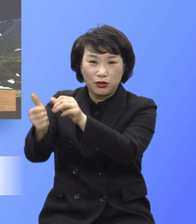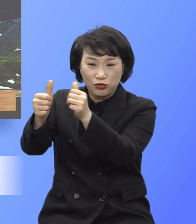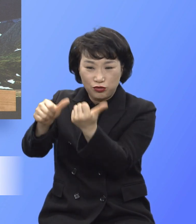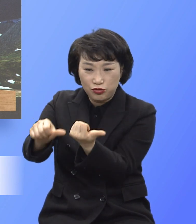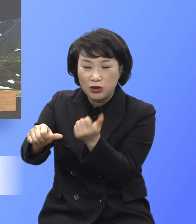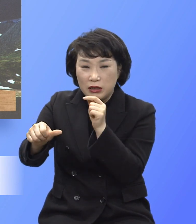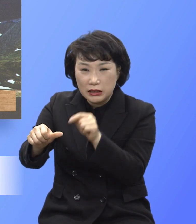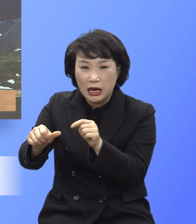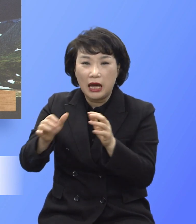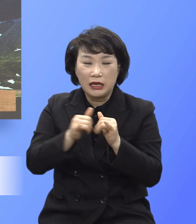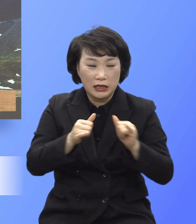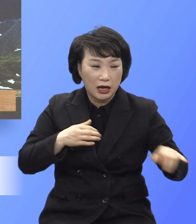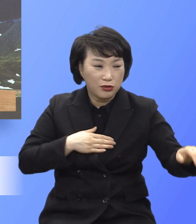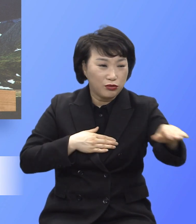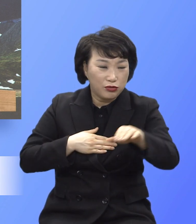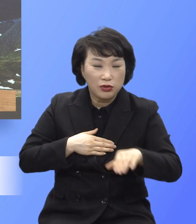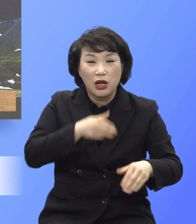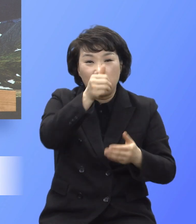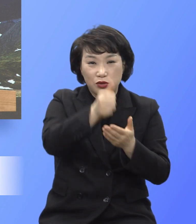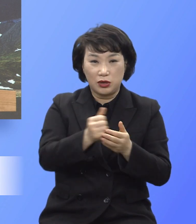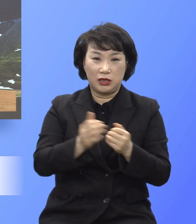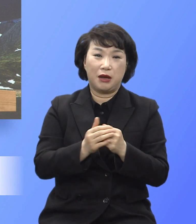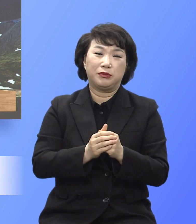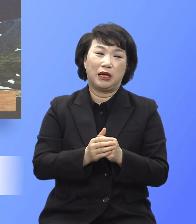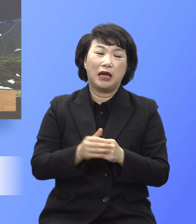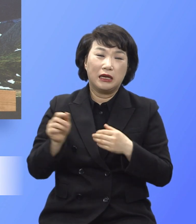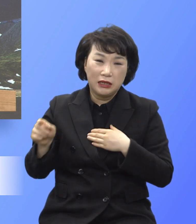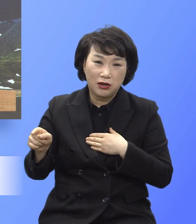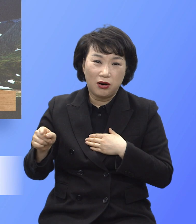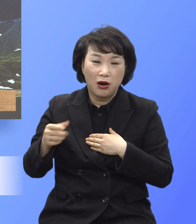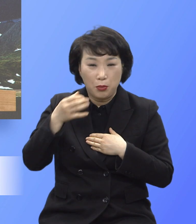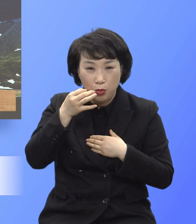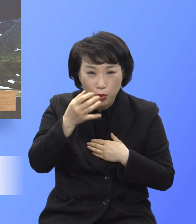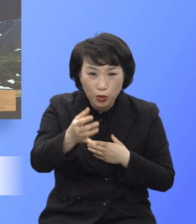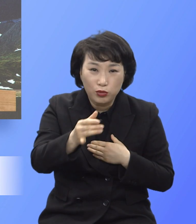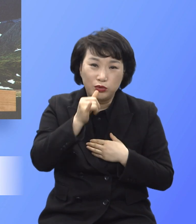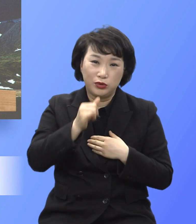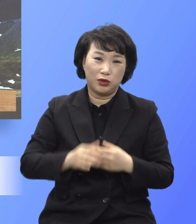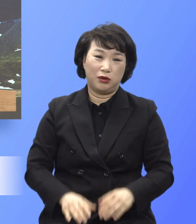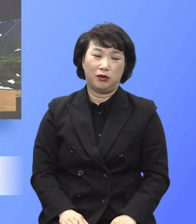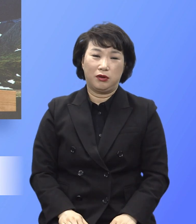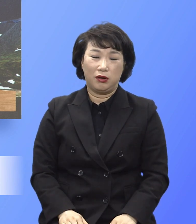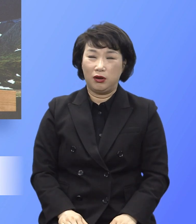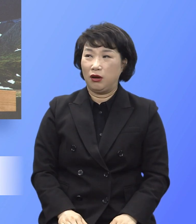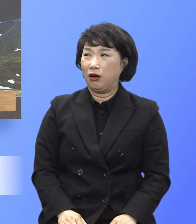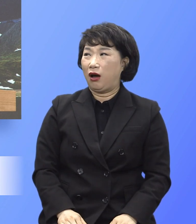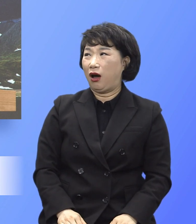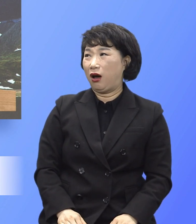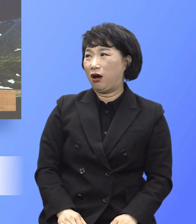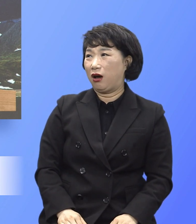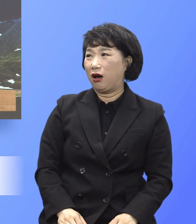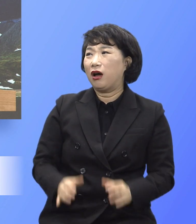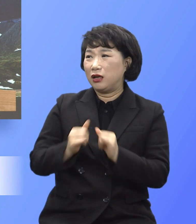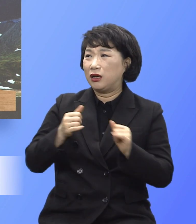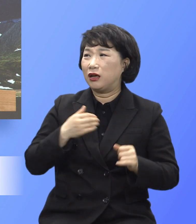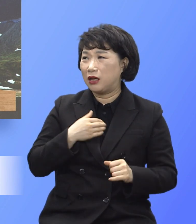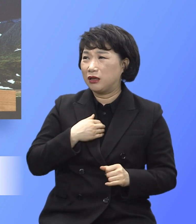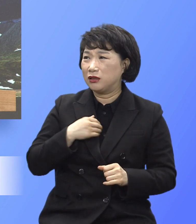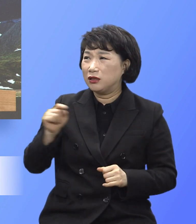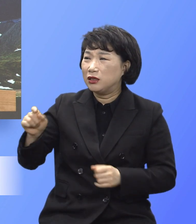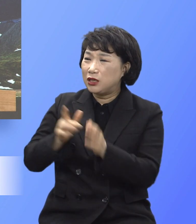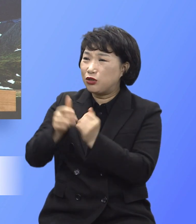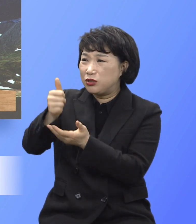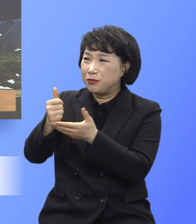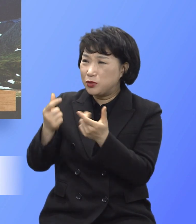것이 인간의 죄라는 것을 많이 보여줬잖아요. 인간은 저렇게